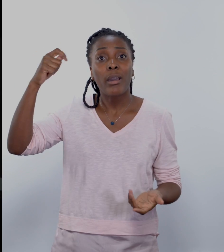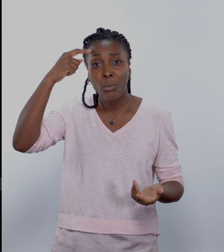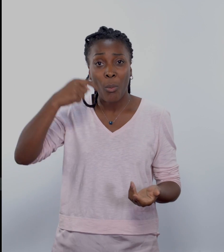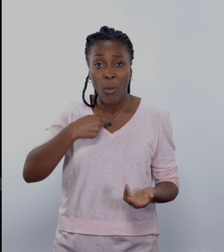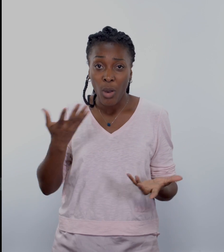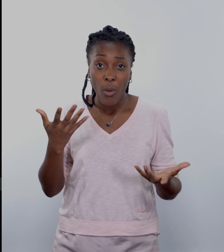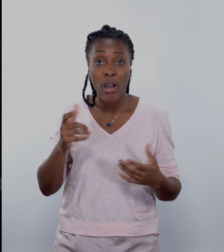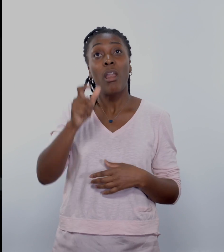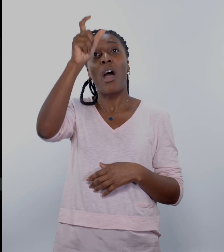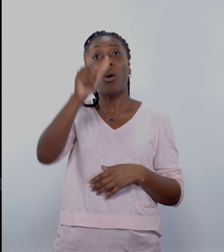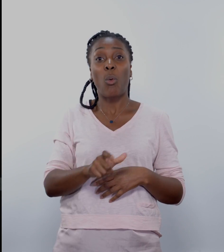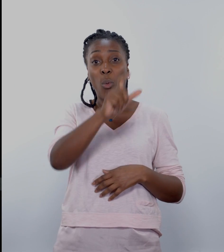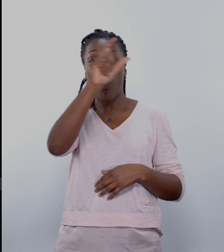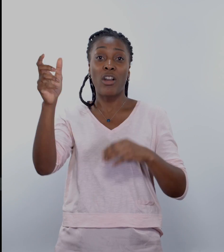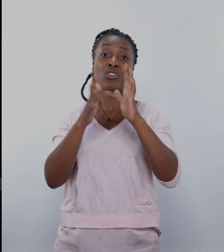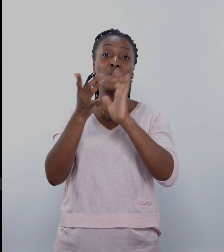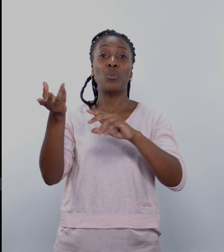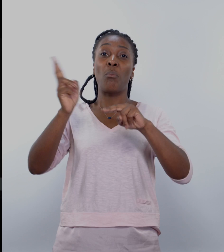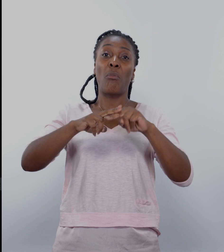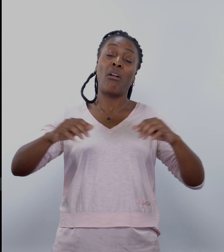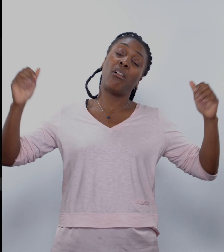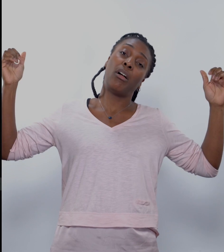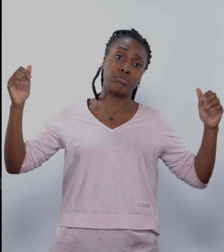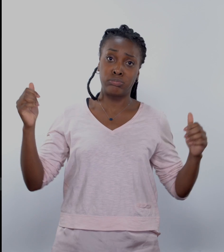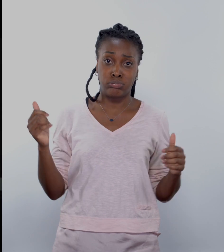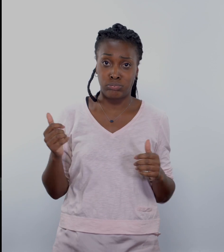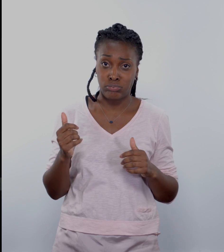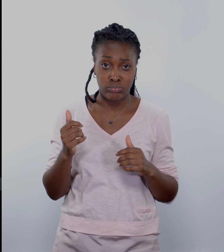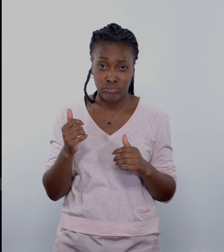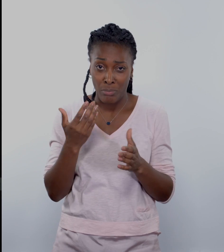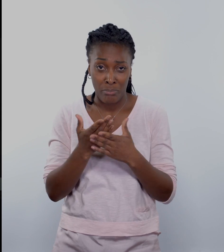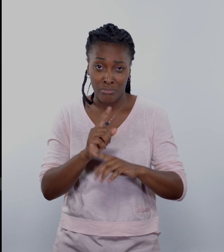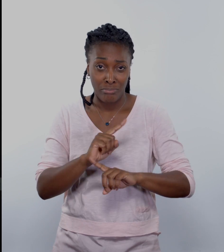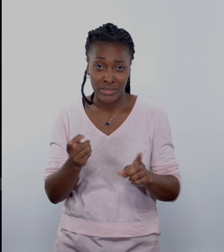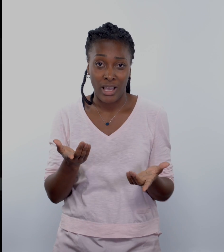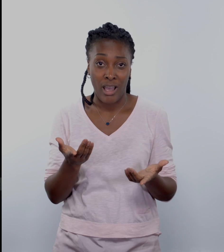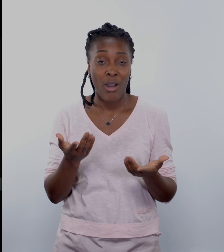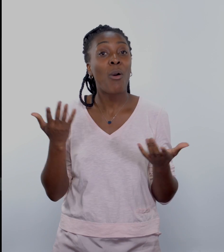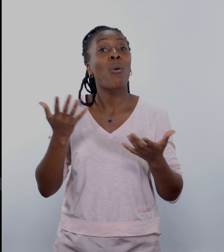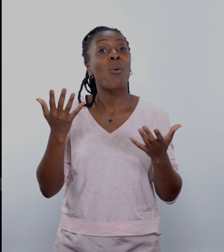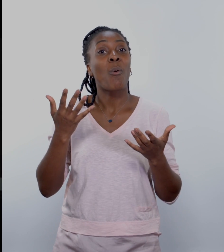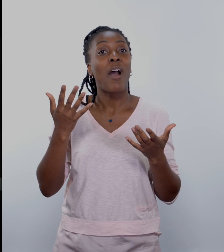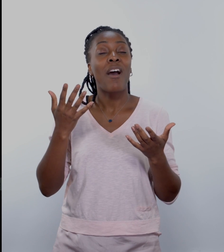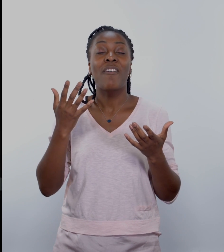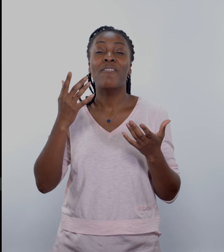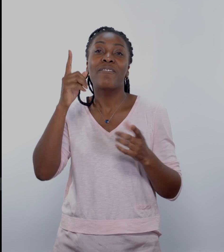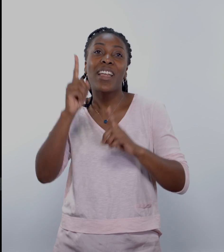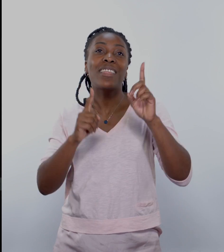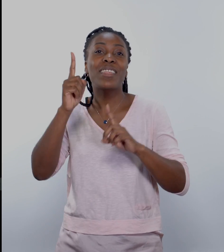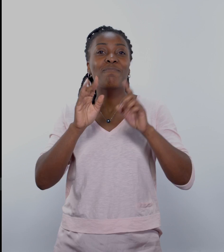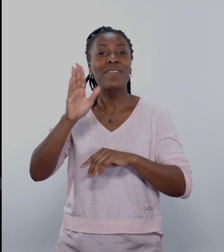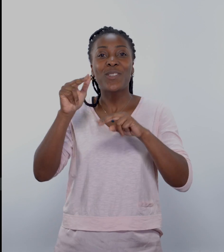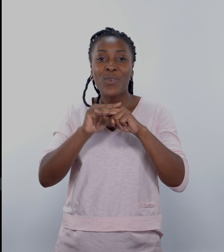n'avait absolument aucun rapport avec la mort de Christ. Ça n'évoquait vraiment pour moi uniquement qu'une seule chose, c'était la fête du